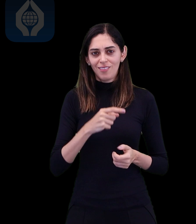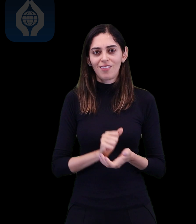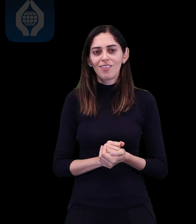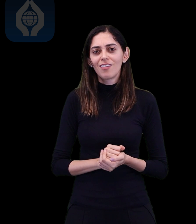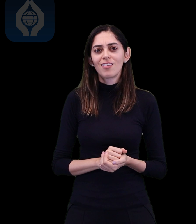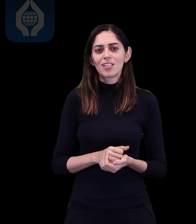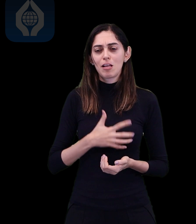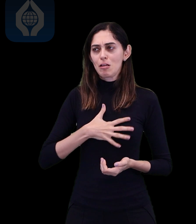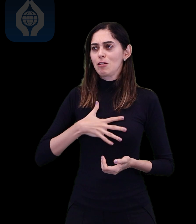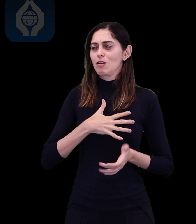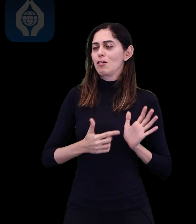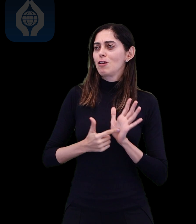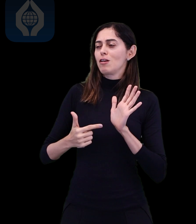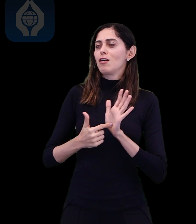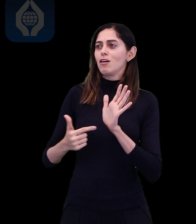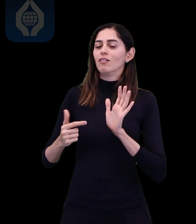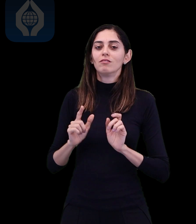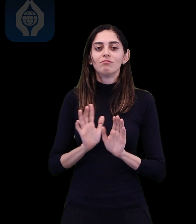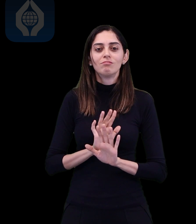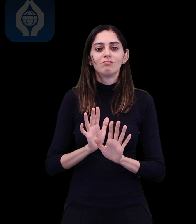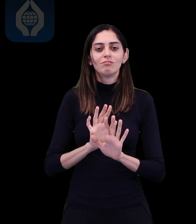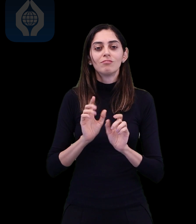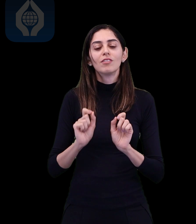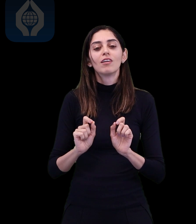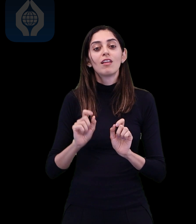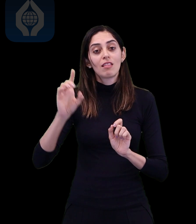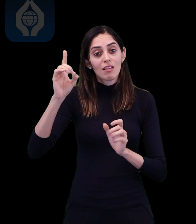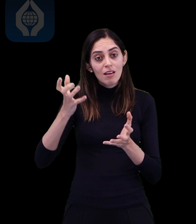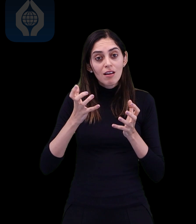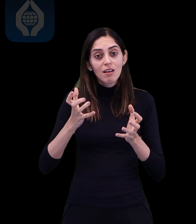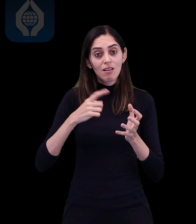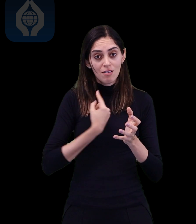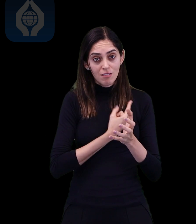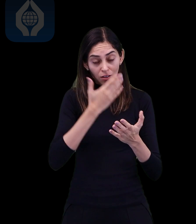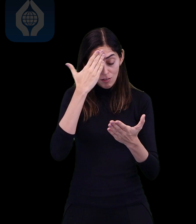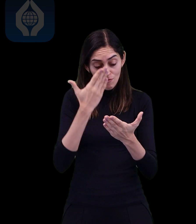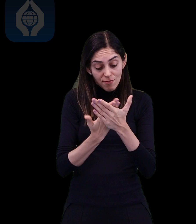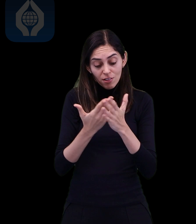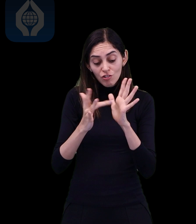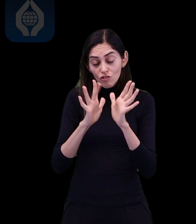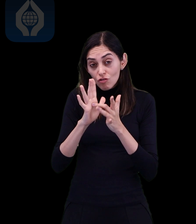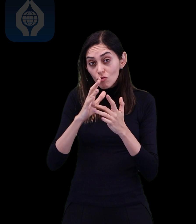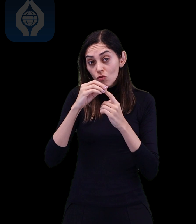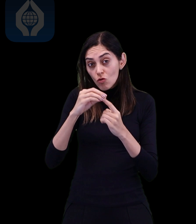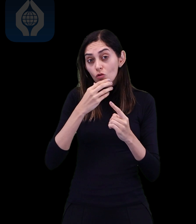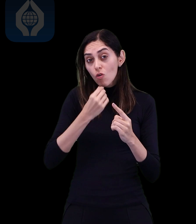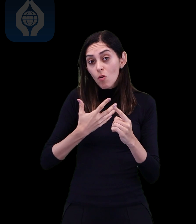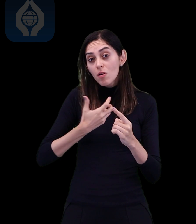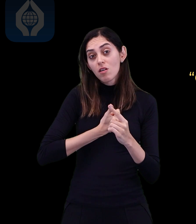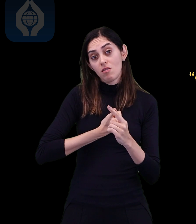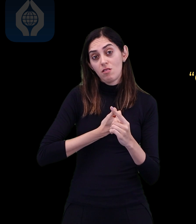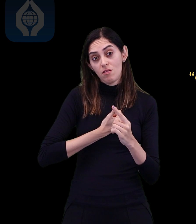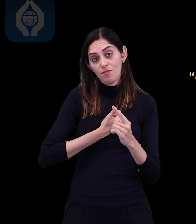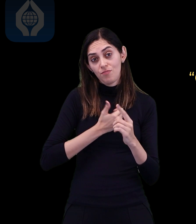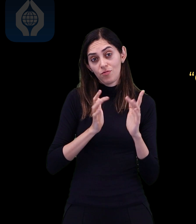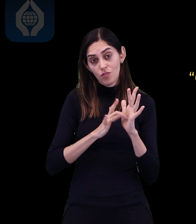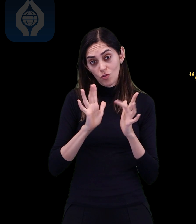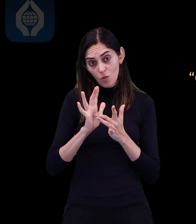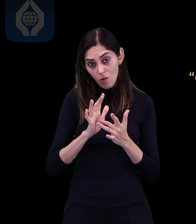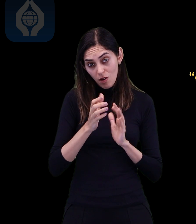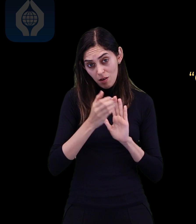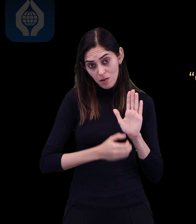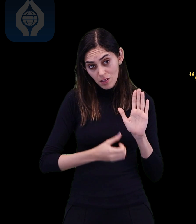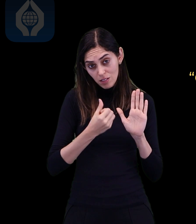para fazê-lo aceitar-nos. Deus quer que confiemos apenas em Jesus como nosso Salvador. Em João